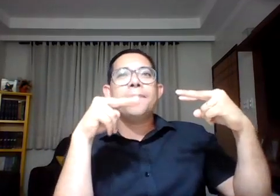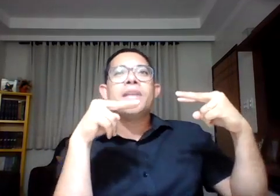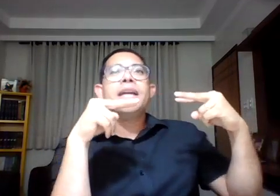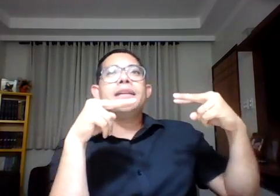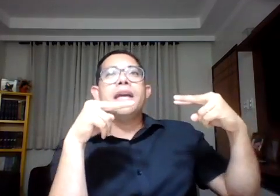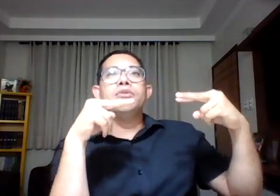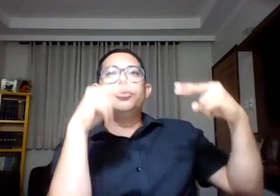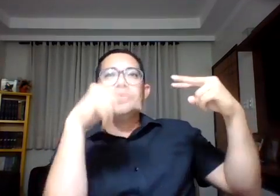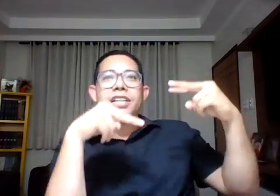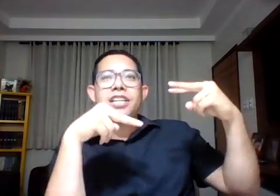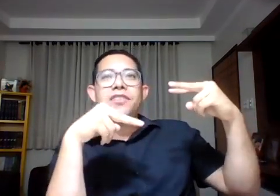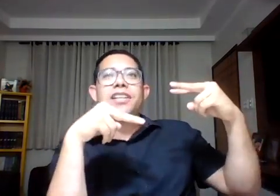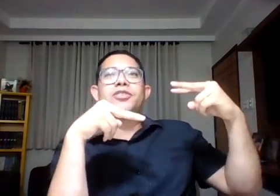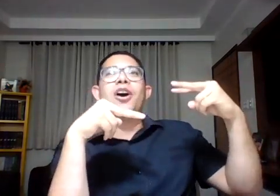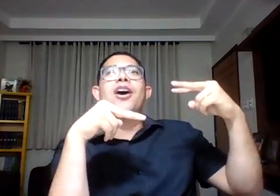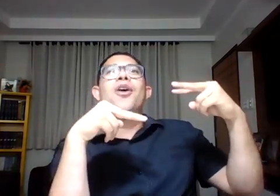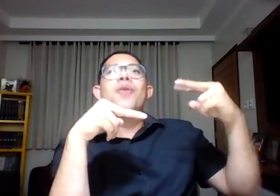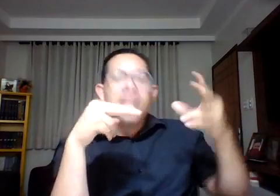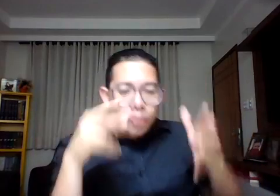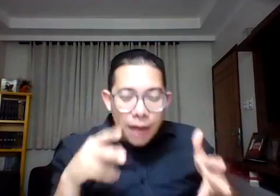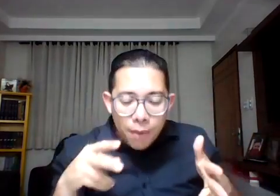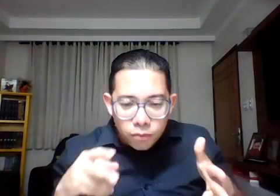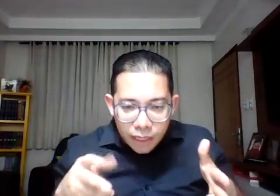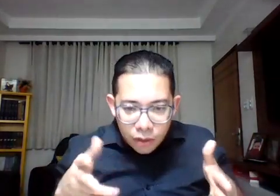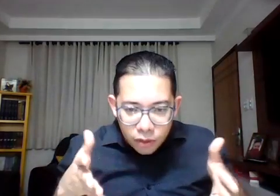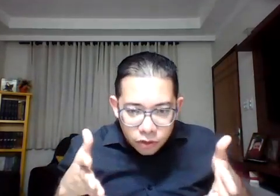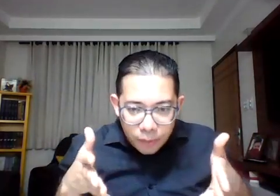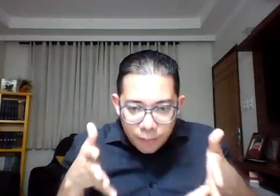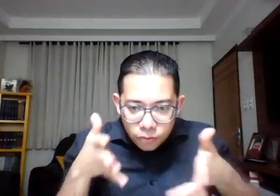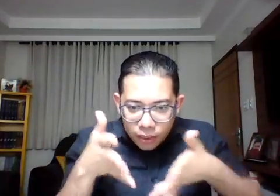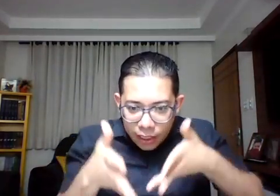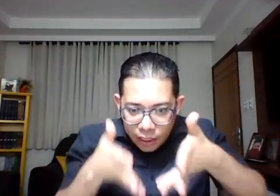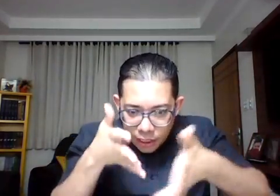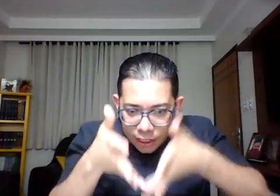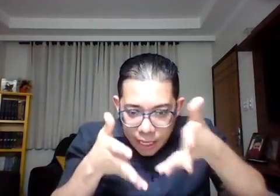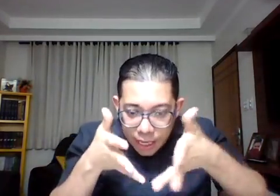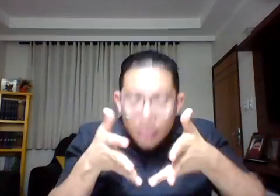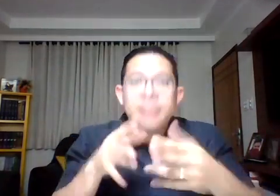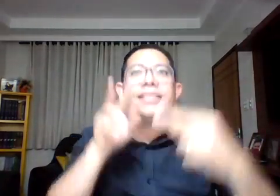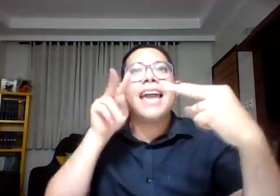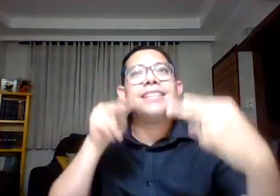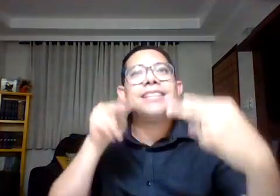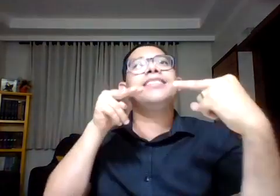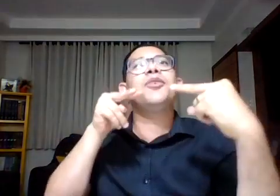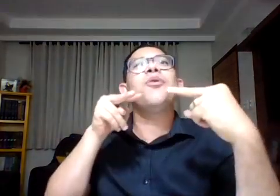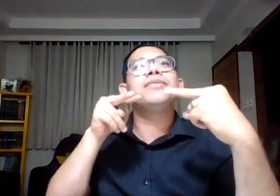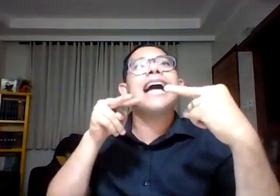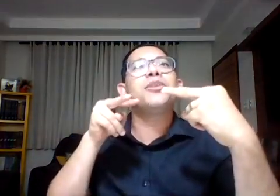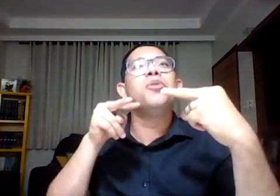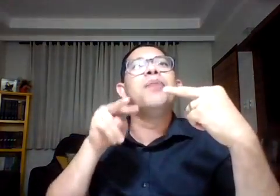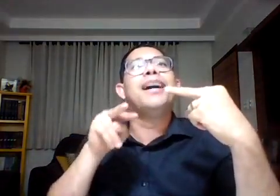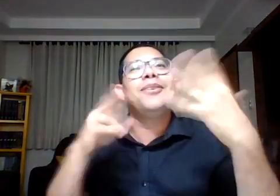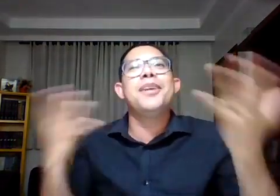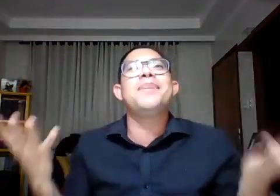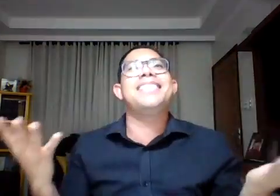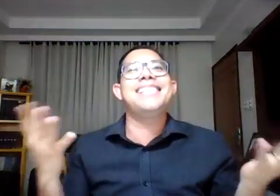que tem um surdo e a gente fica só olhando para a mão dele, né, e esquece desse contato humano que precisa